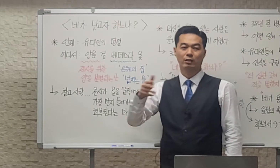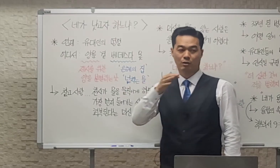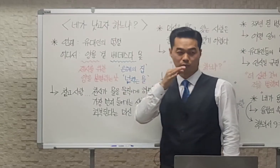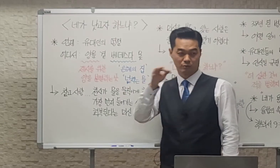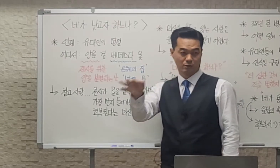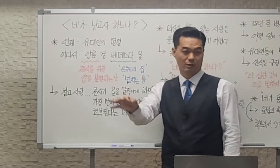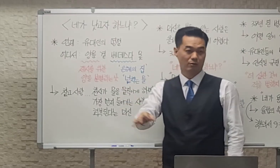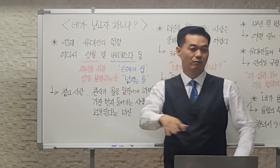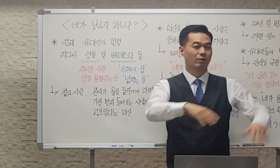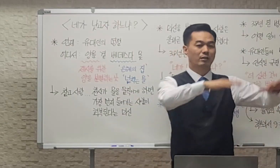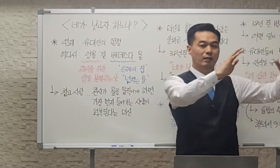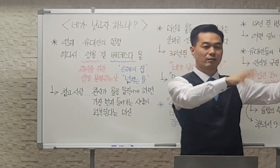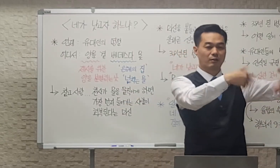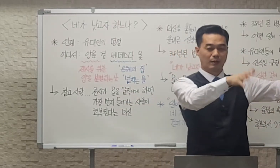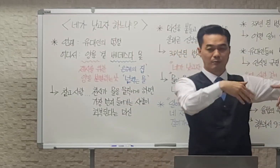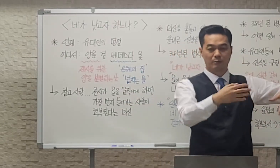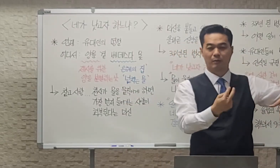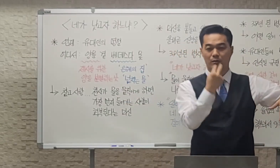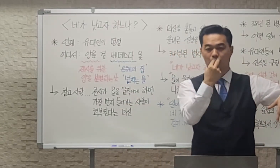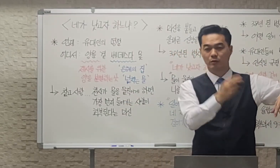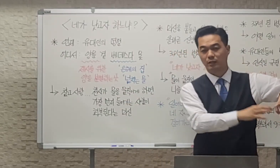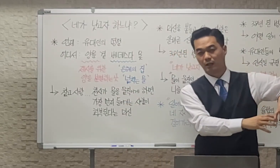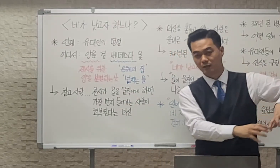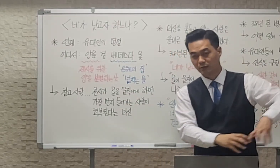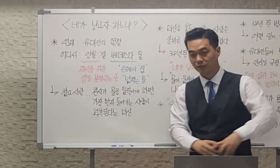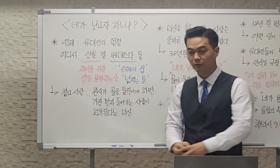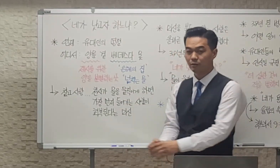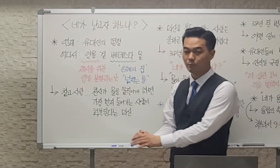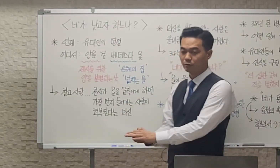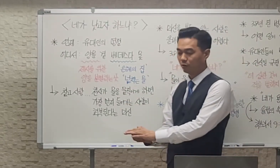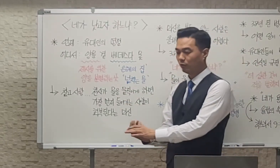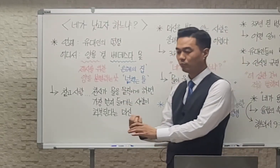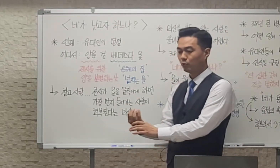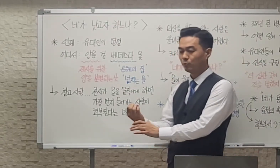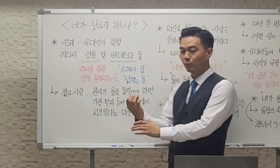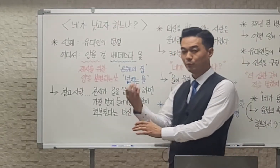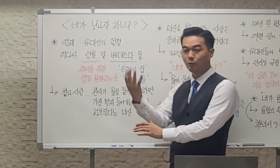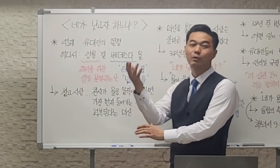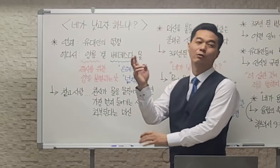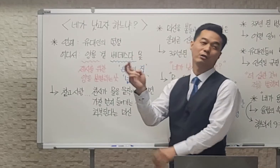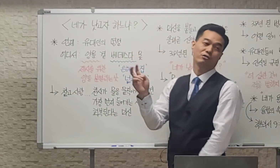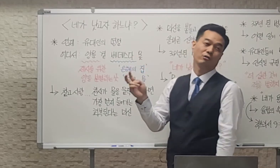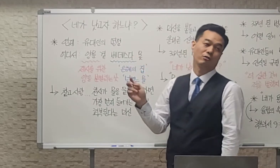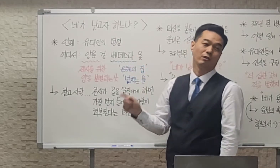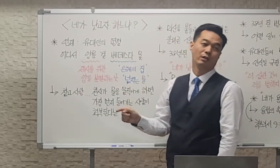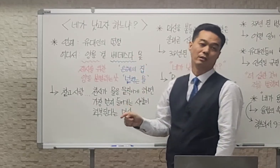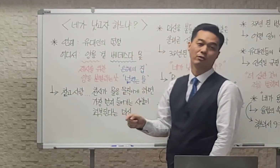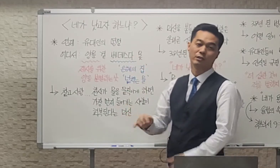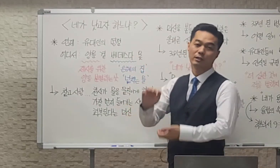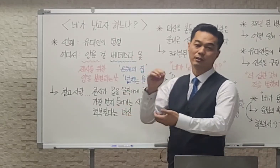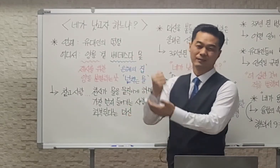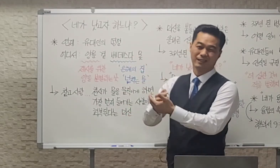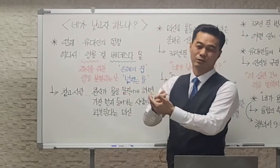간헐천이라고 부르는데요. 다른 데서 바람이 불면 공기가 들어가서 물에서 뽀글뽀글 올라오겠죠. 이것이